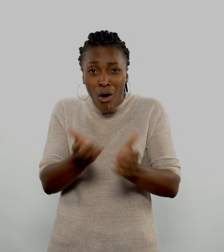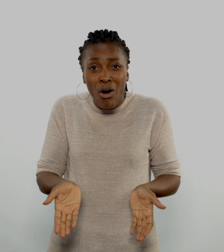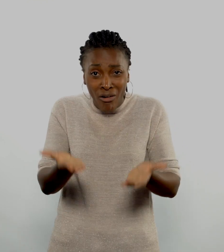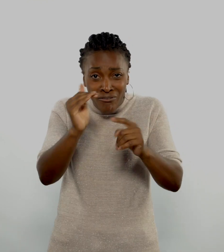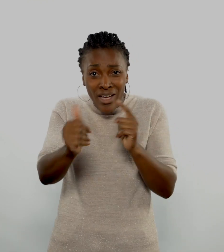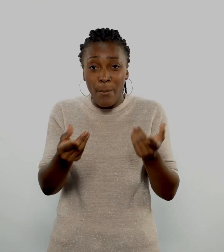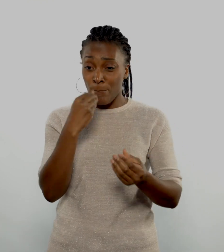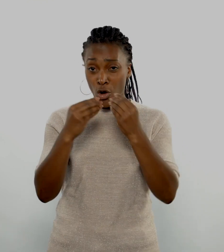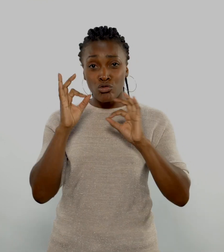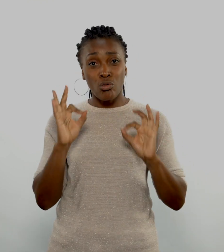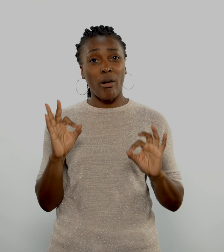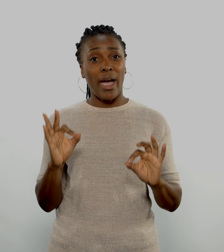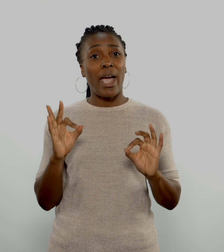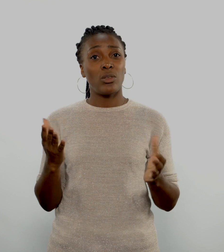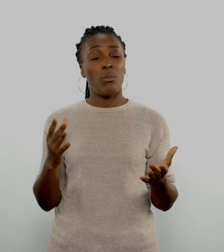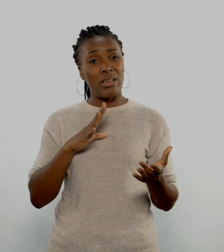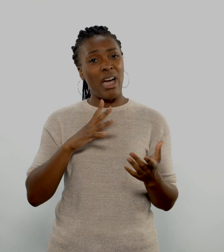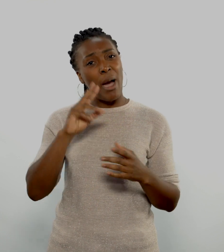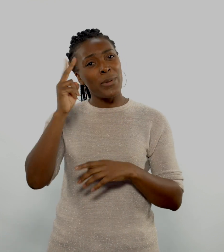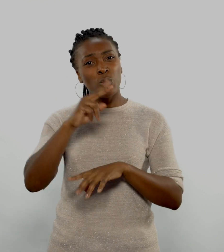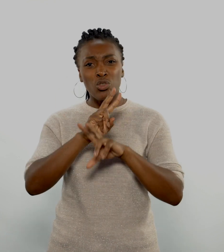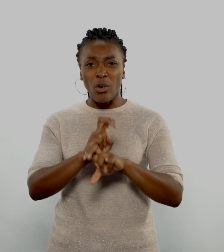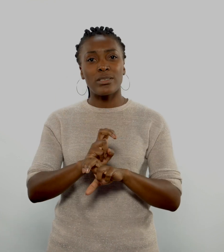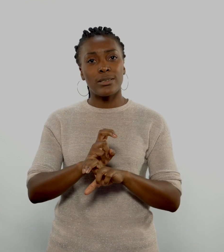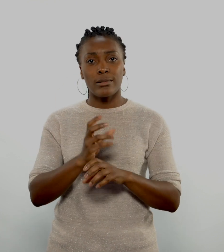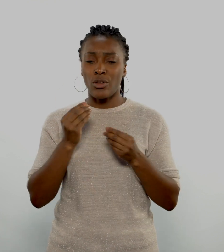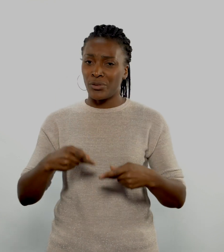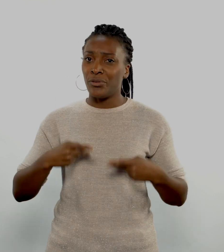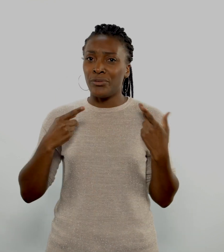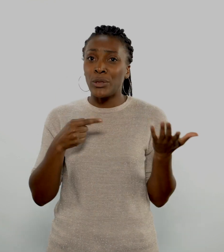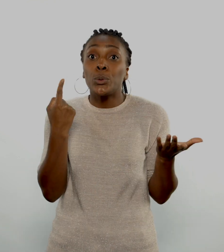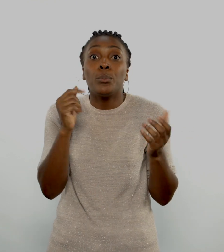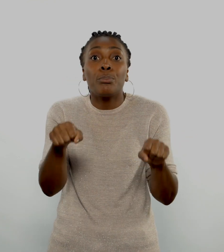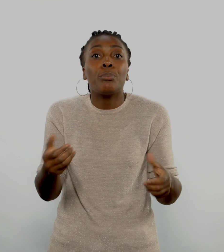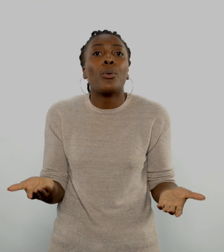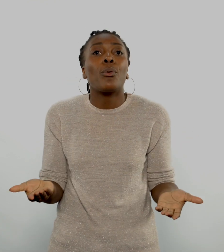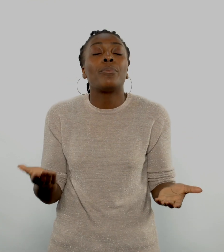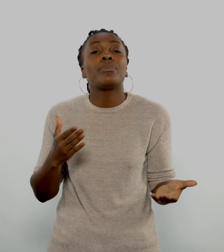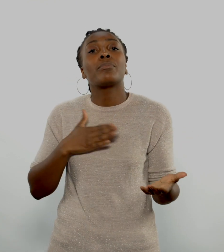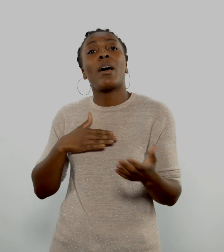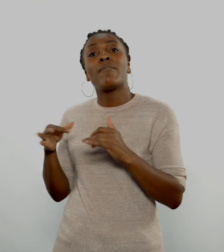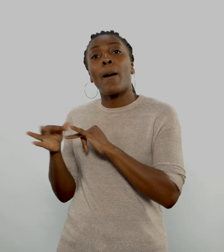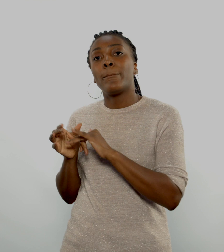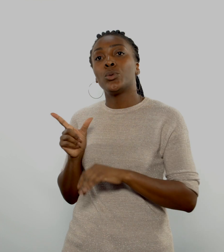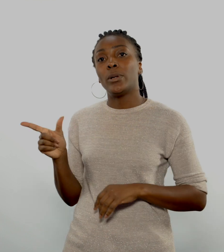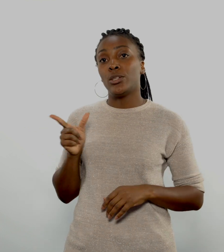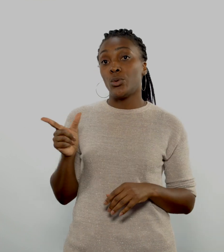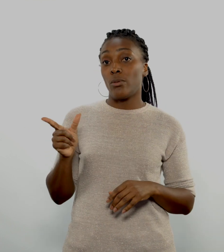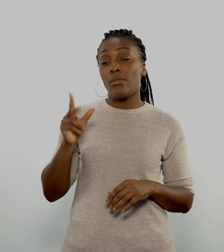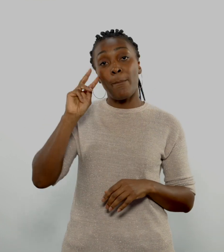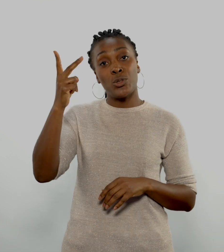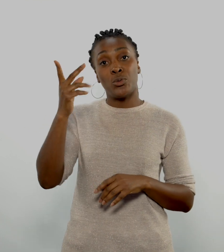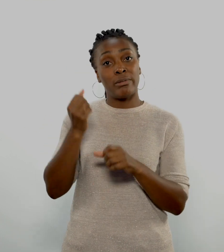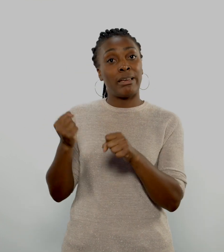fais du sport, mange correctement, parce qu'il y a des habitudes toxiques qui peuvent tuer la vie. Avec mon épouse, nous avons